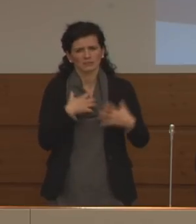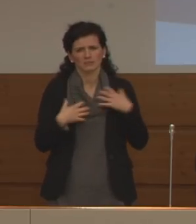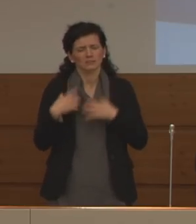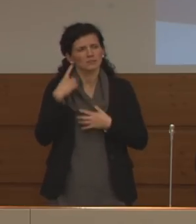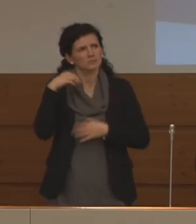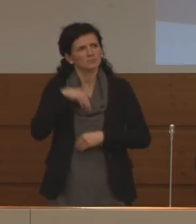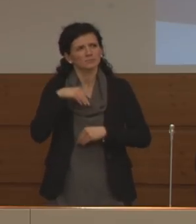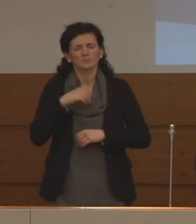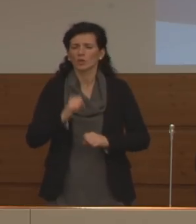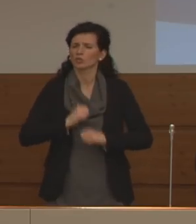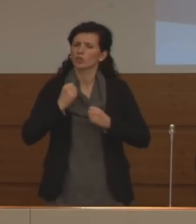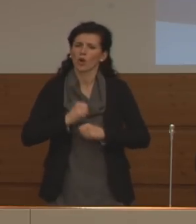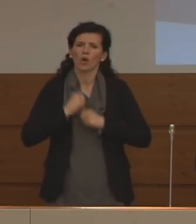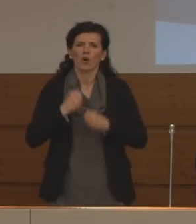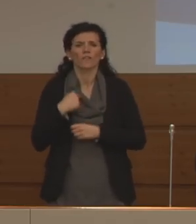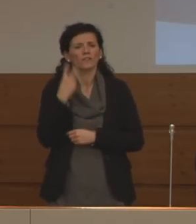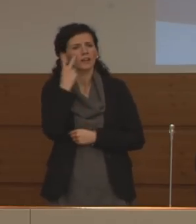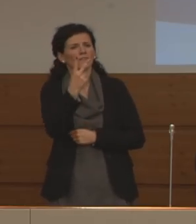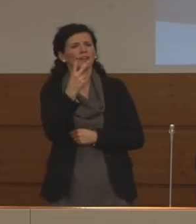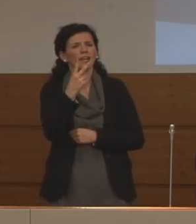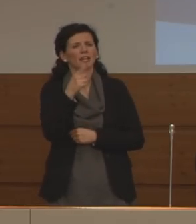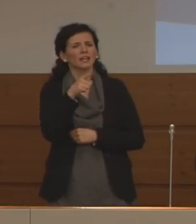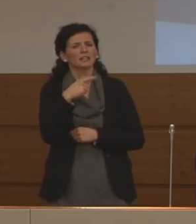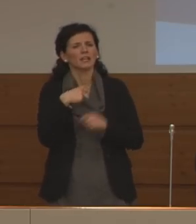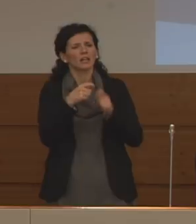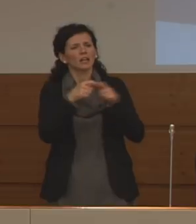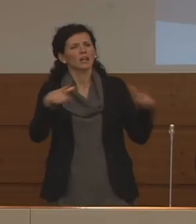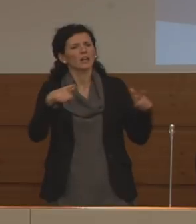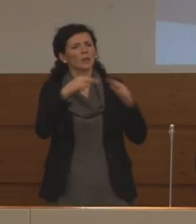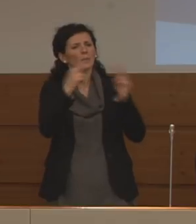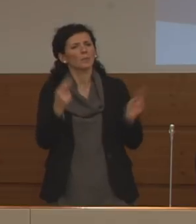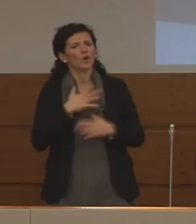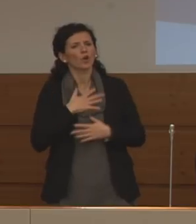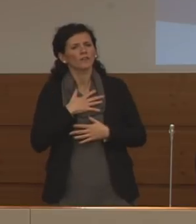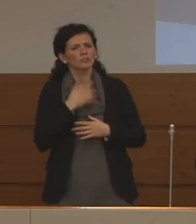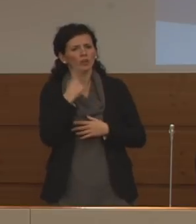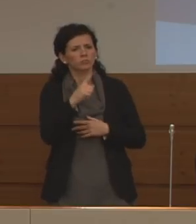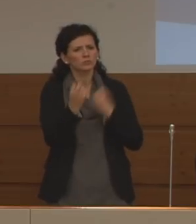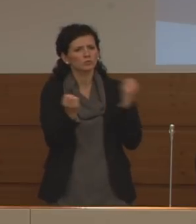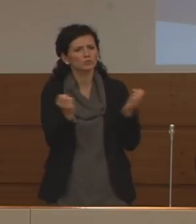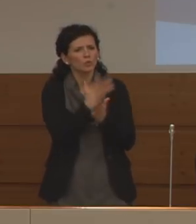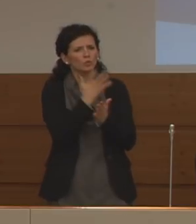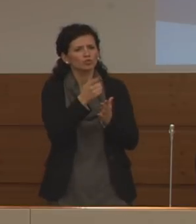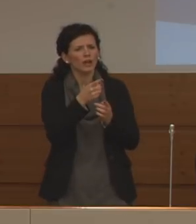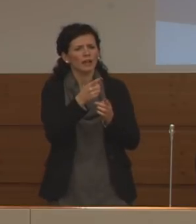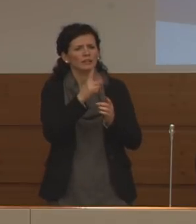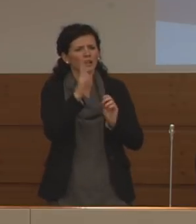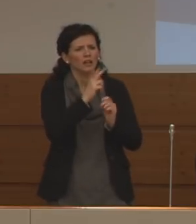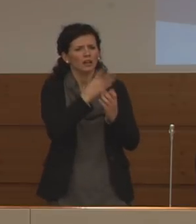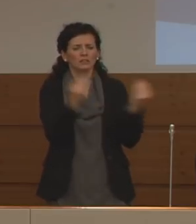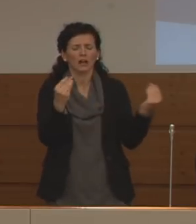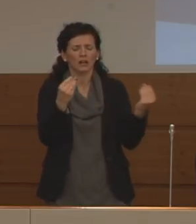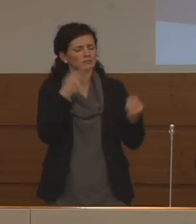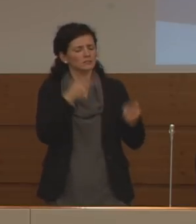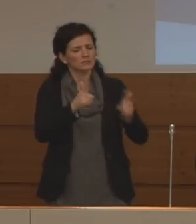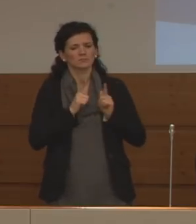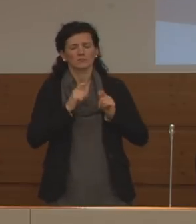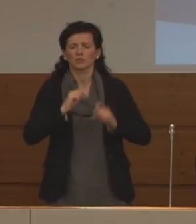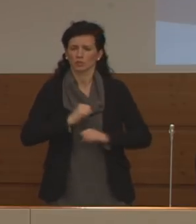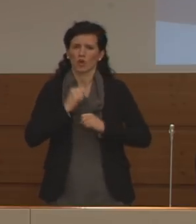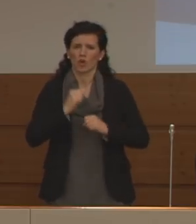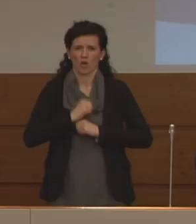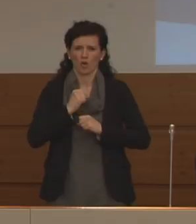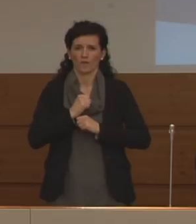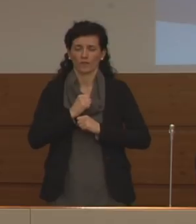vivendo vedendo cosa succede nella mia provincia il piemonte e l'emilia romagna